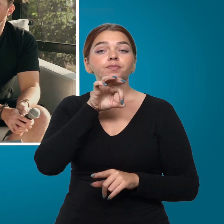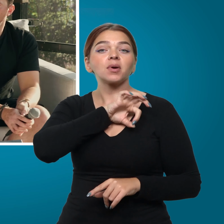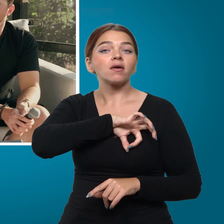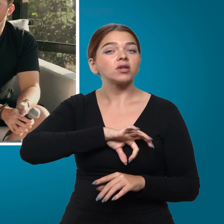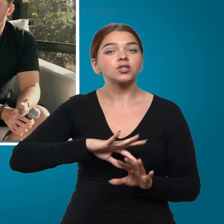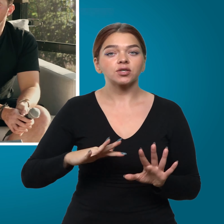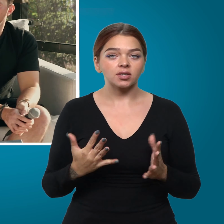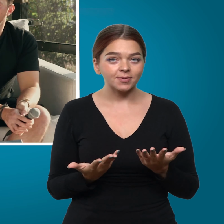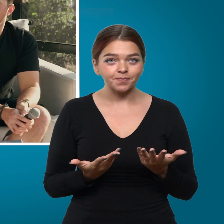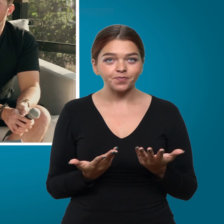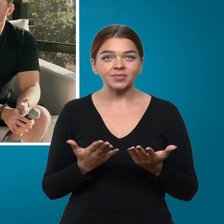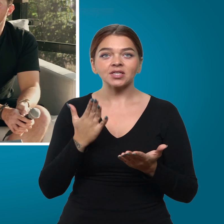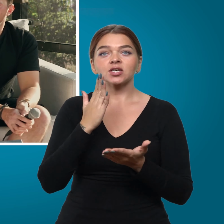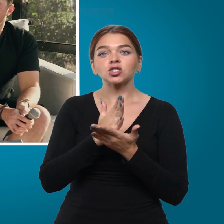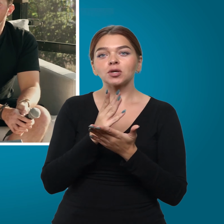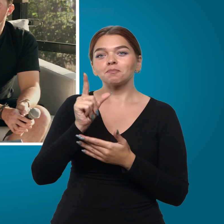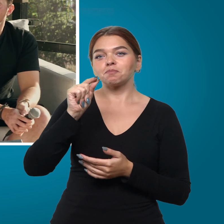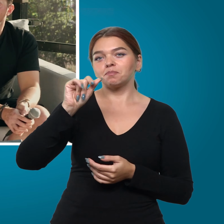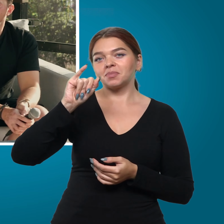kažkur išsisaugojusi.